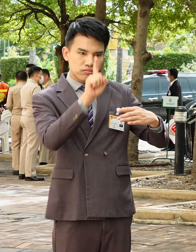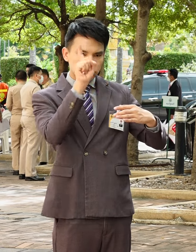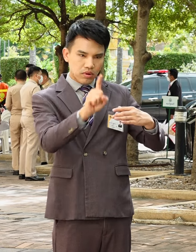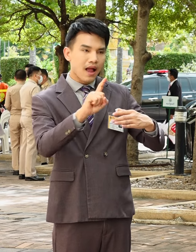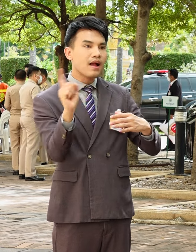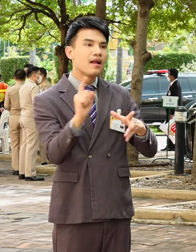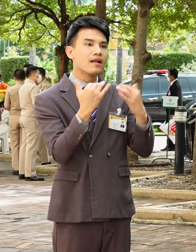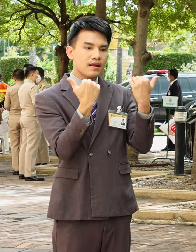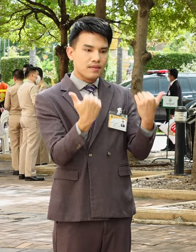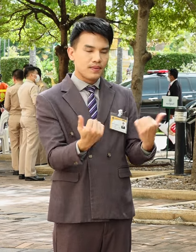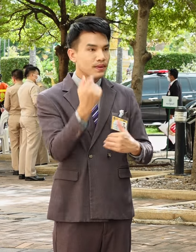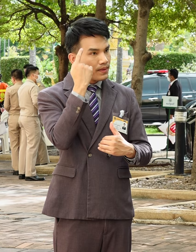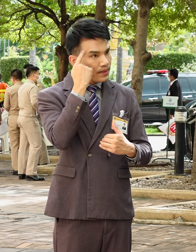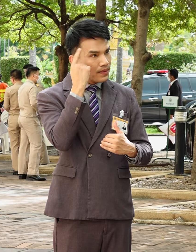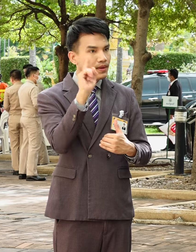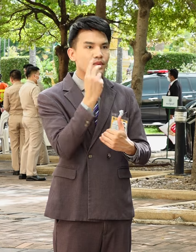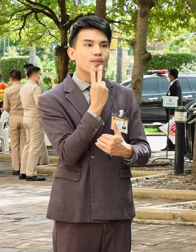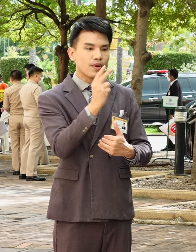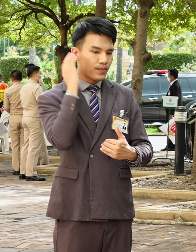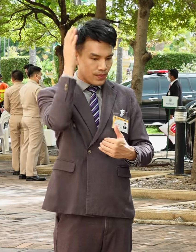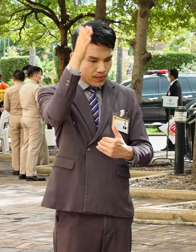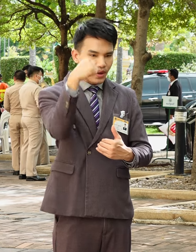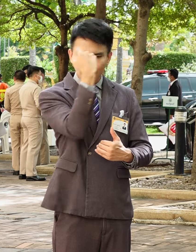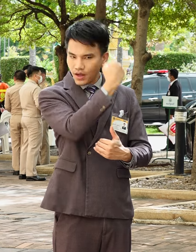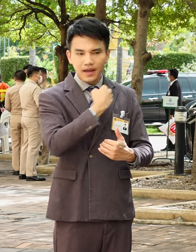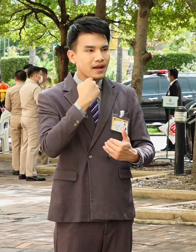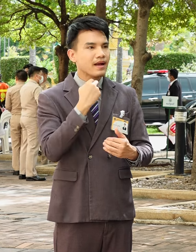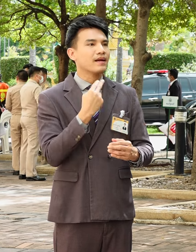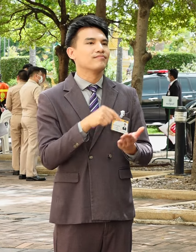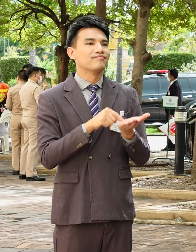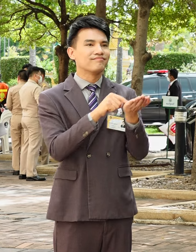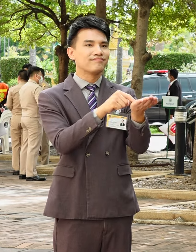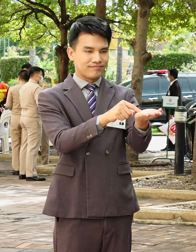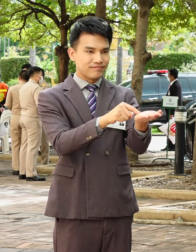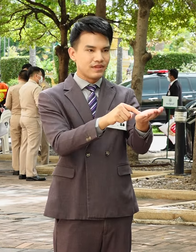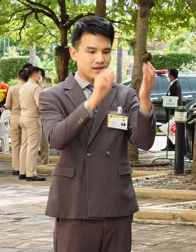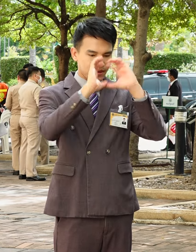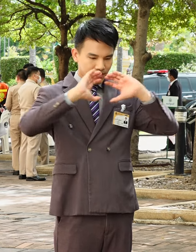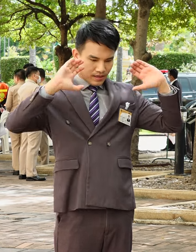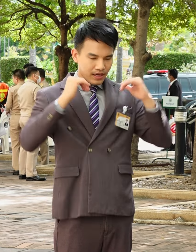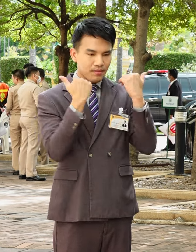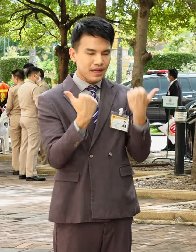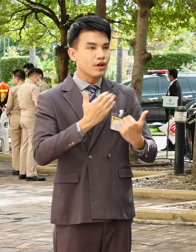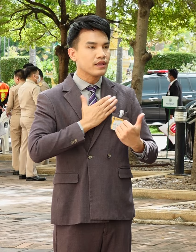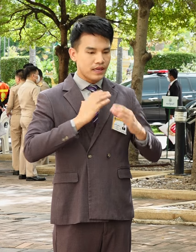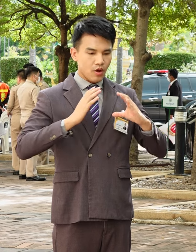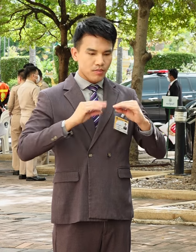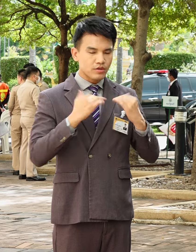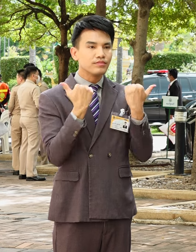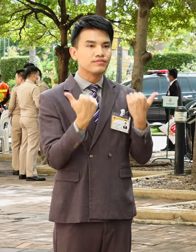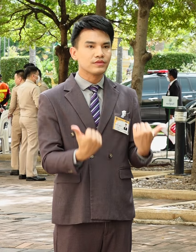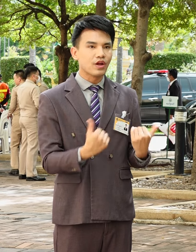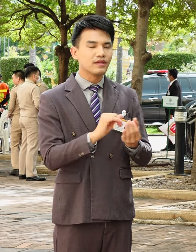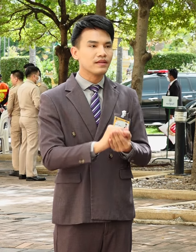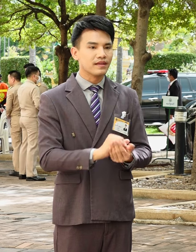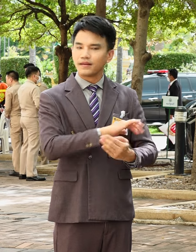ขึ้นมานะครับก็คงจะต้องดูกันต่อไปว่าใครจะเป็นผู้เสนอนะครับเพราะว่าทางฝ่ายรัฐบาลนะครับและพวกเราที่ประชุมกันอยู่ต